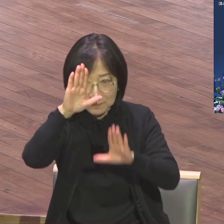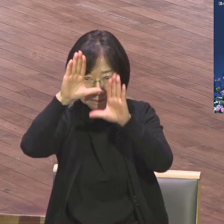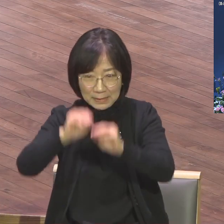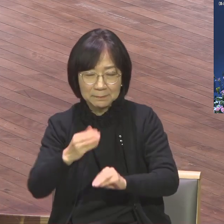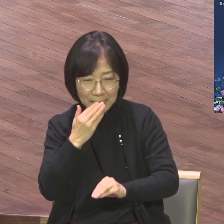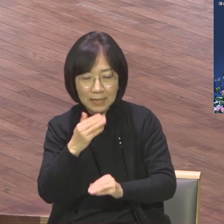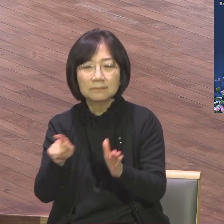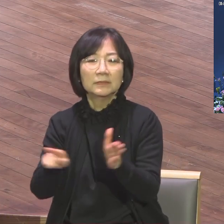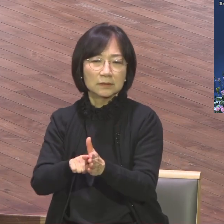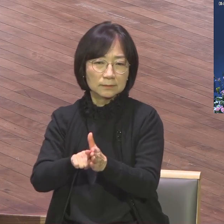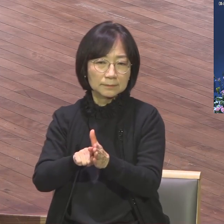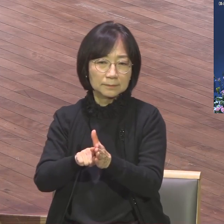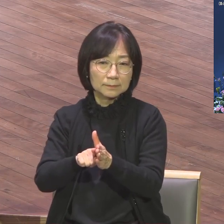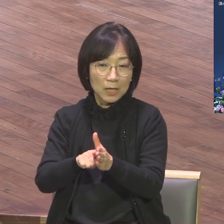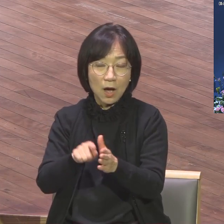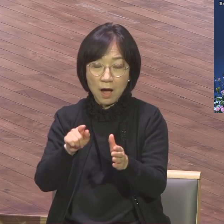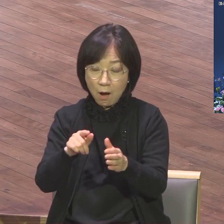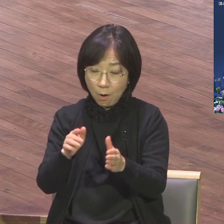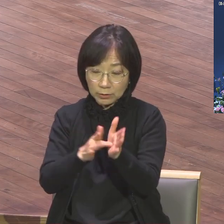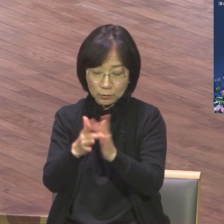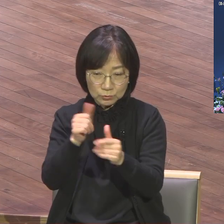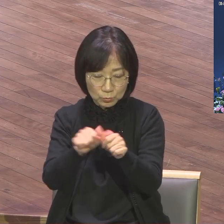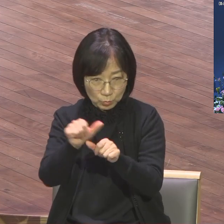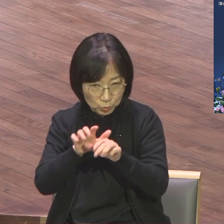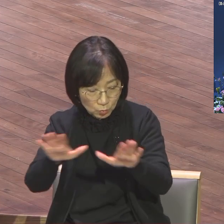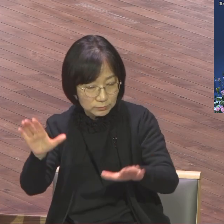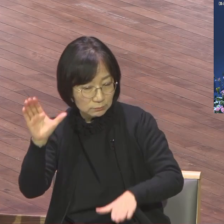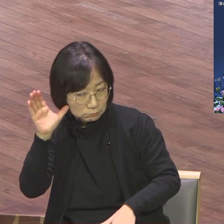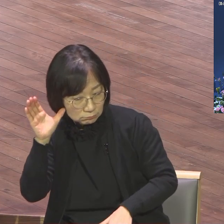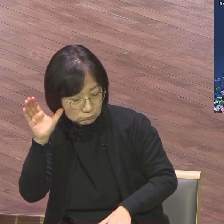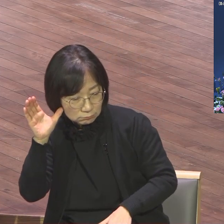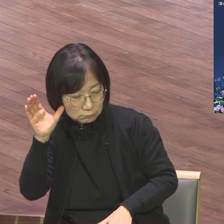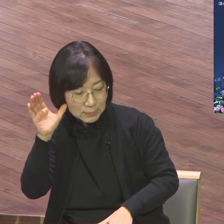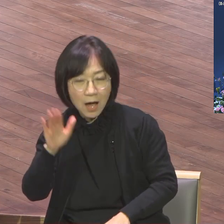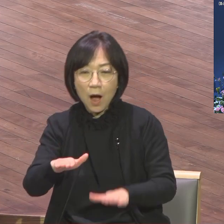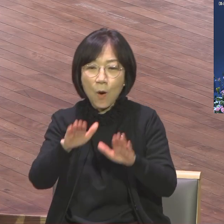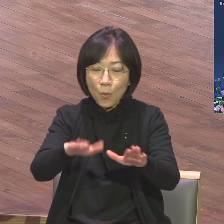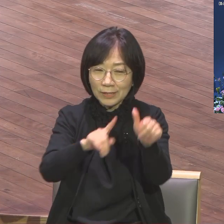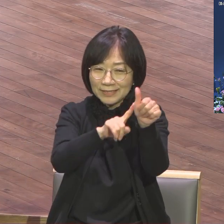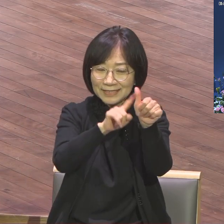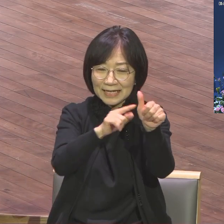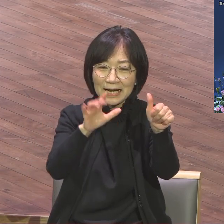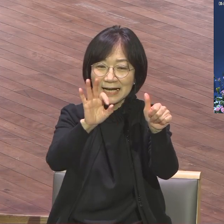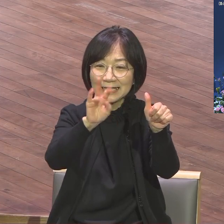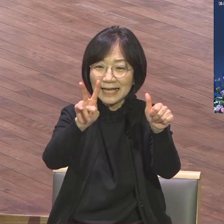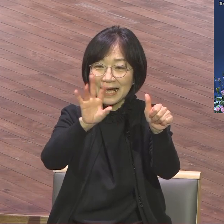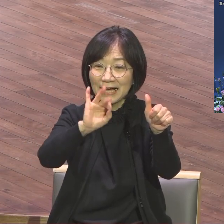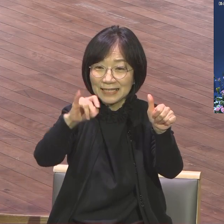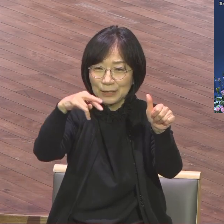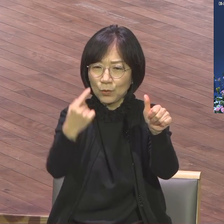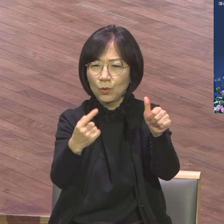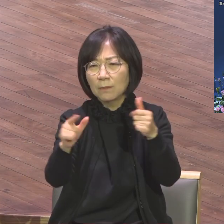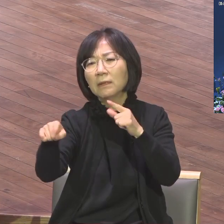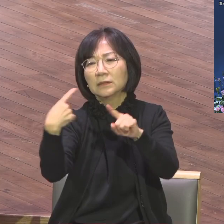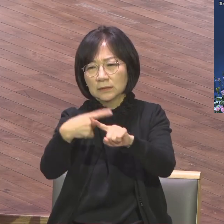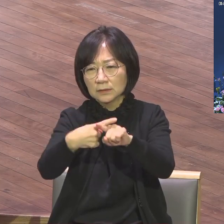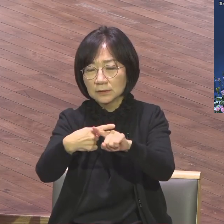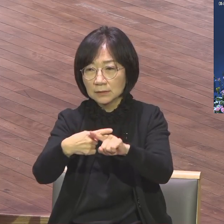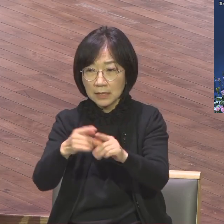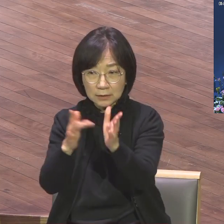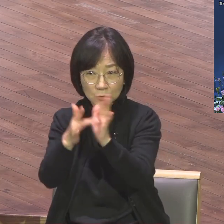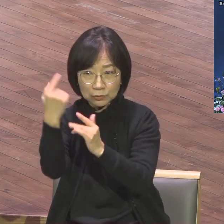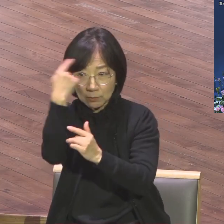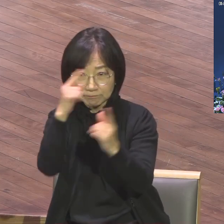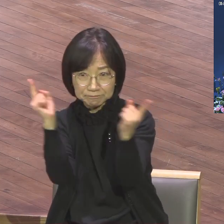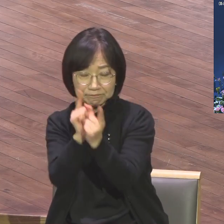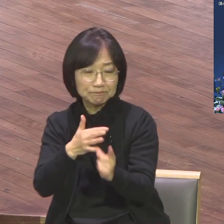것이다. 소문 들었어요. 본문에 등장하는 야이로도 예수님 소문 들었어요. 예수님 만난 적